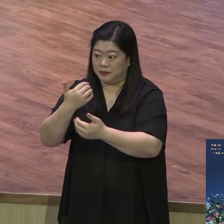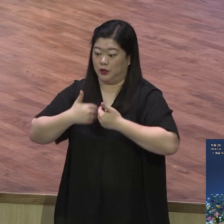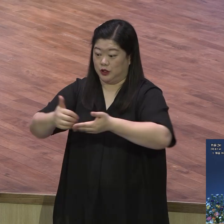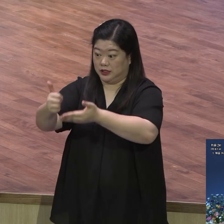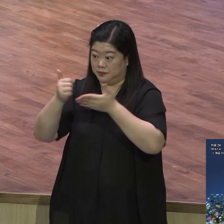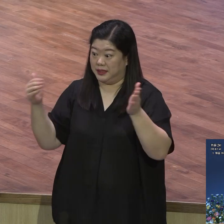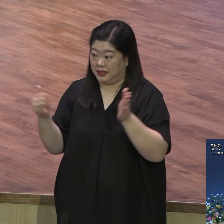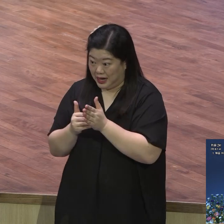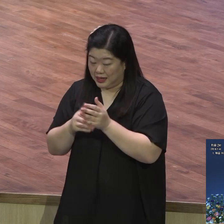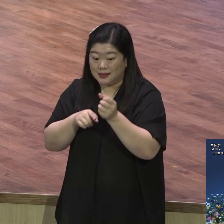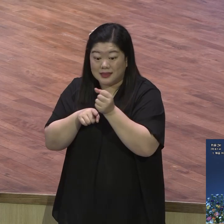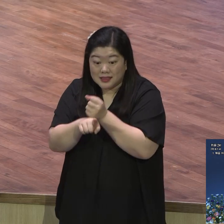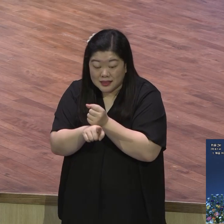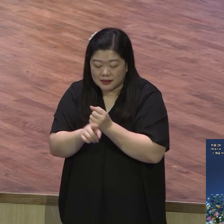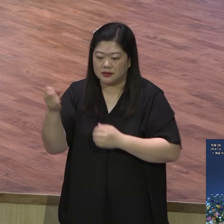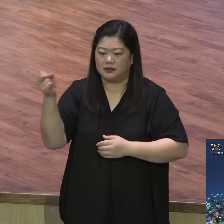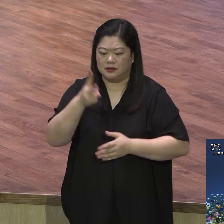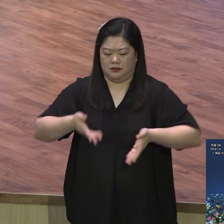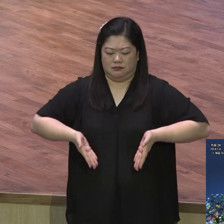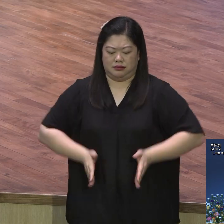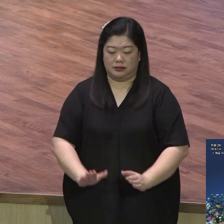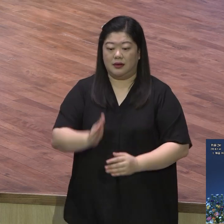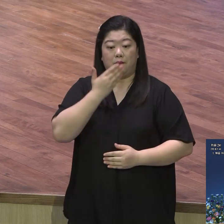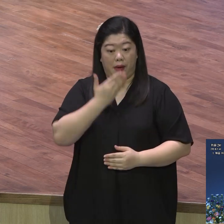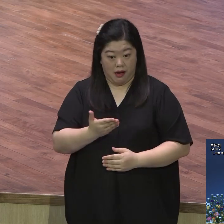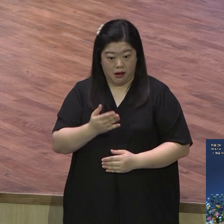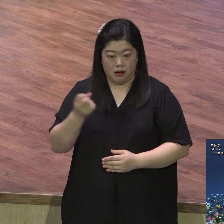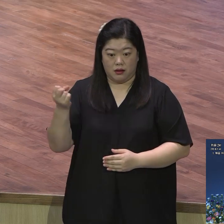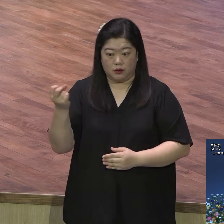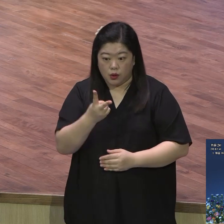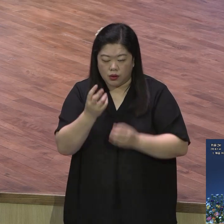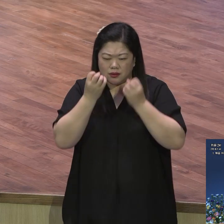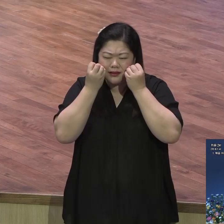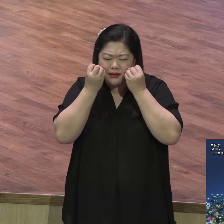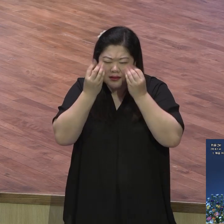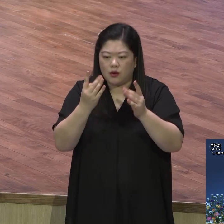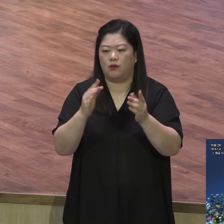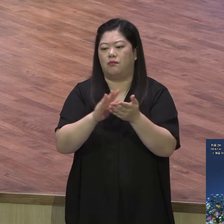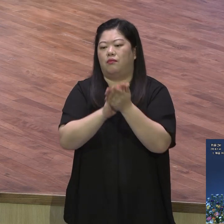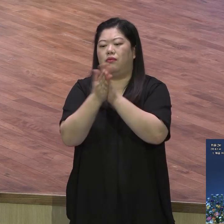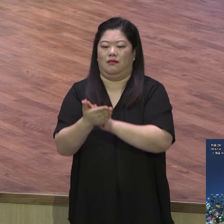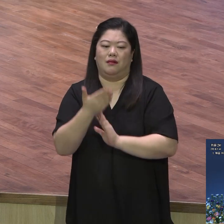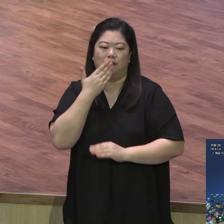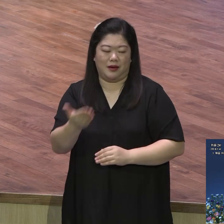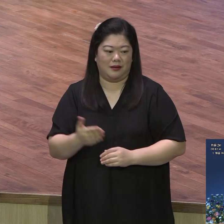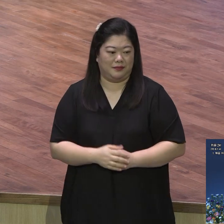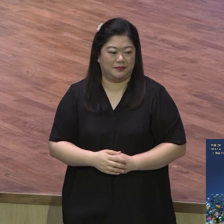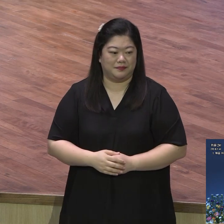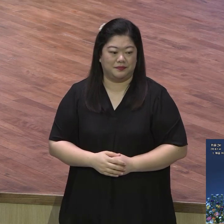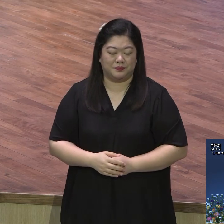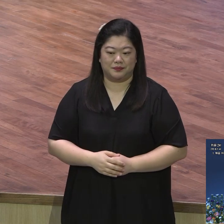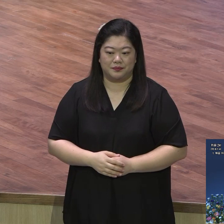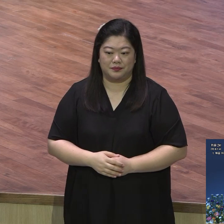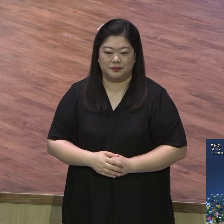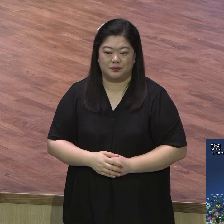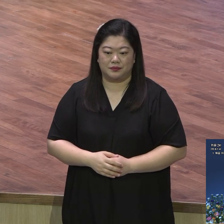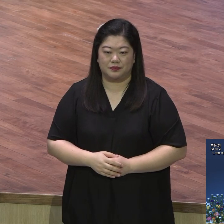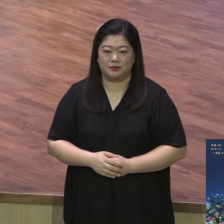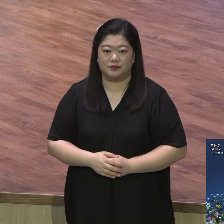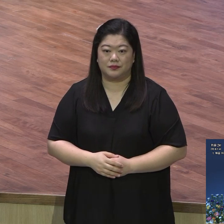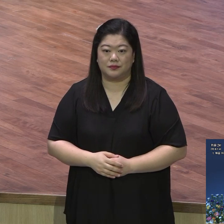거듭난 축복을 받아요. 새로운 사람 완전히 달라서 사람이 바뀌어졌어요. 이거 은혜 받은 사람 다릅니다. 이거 가족이